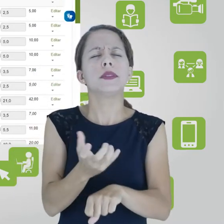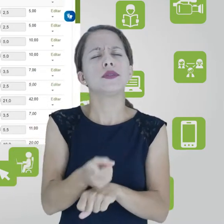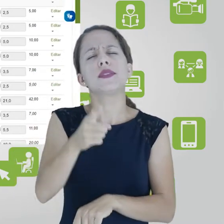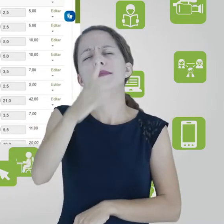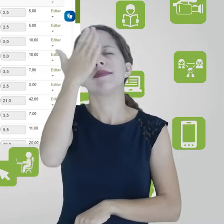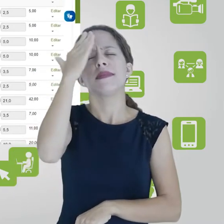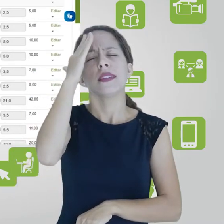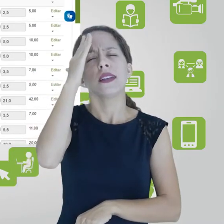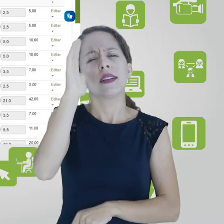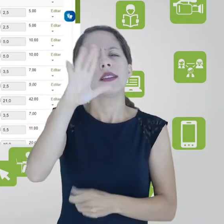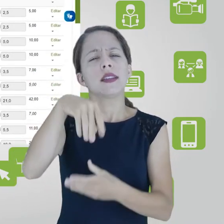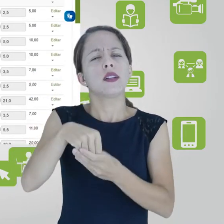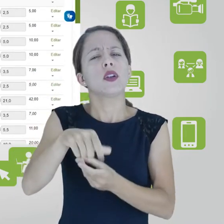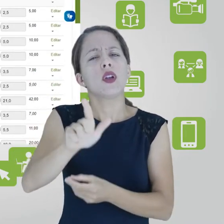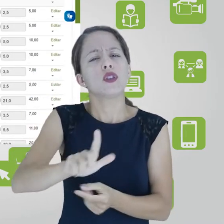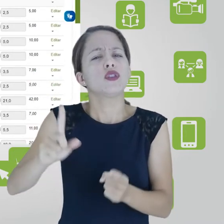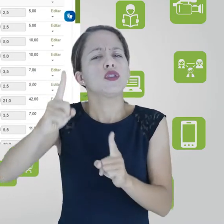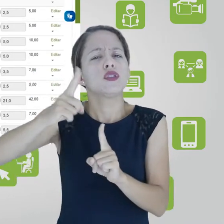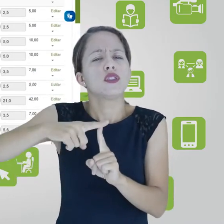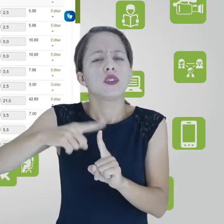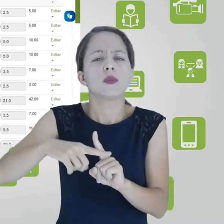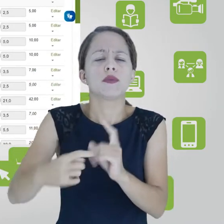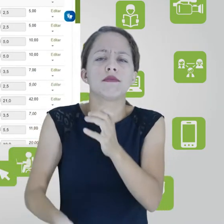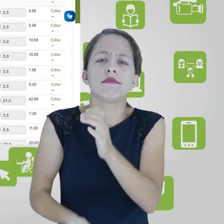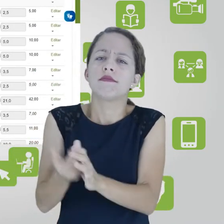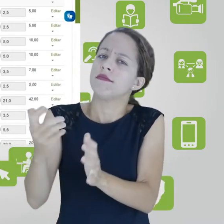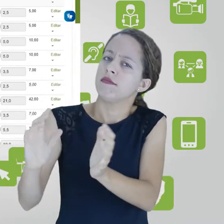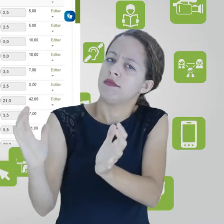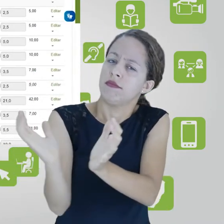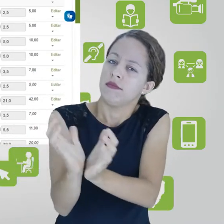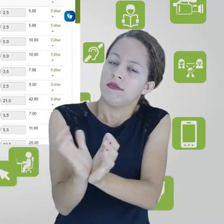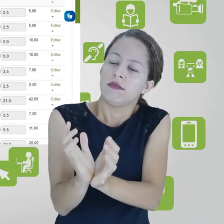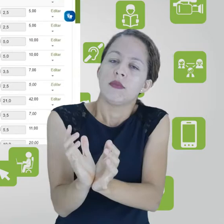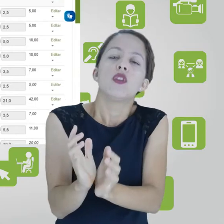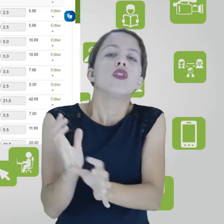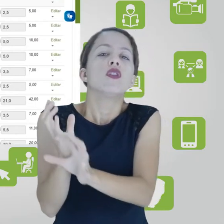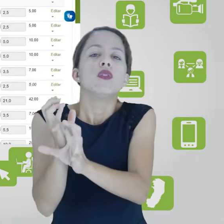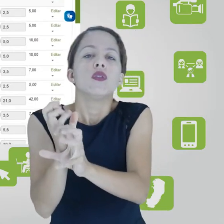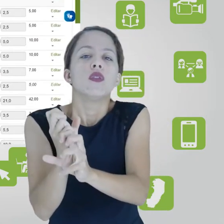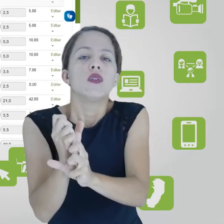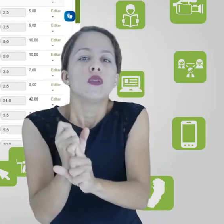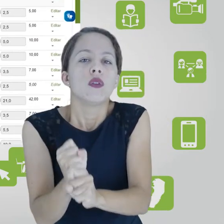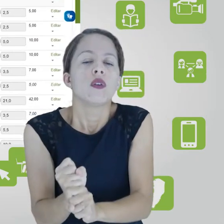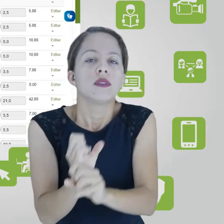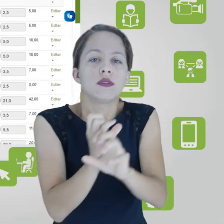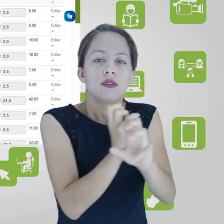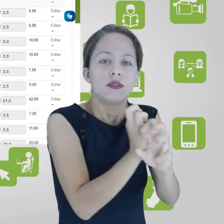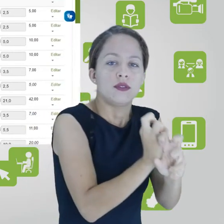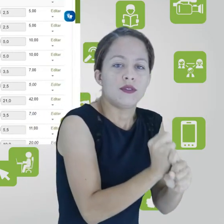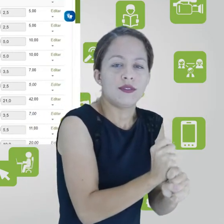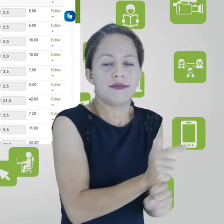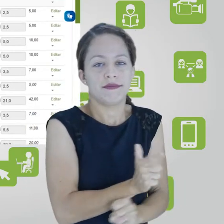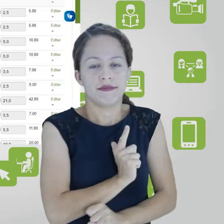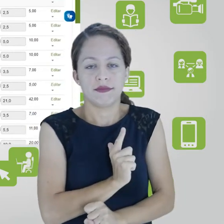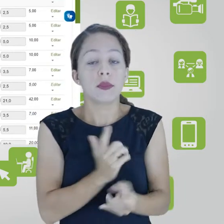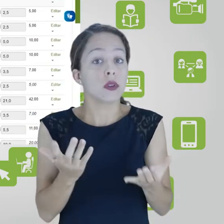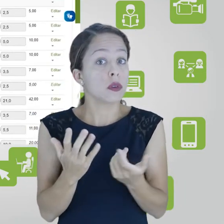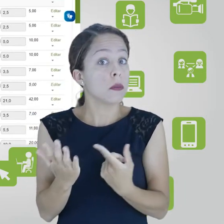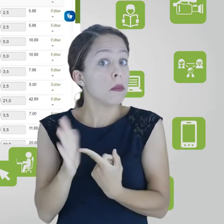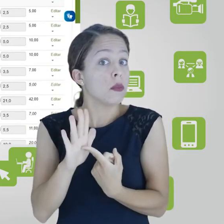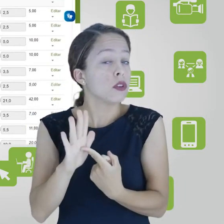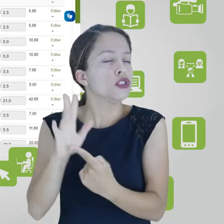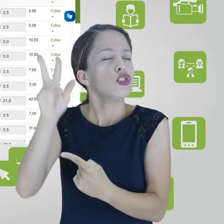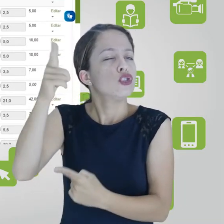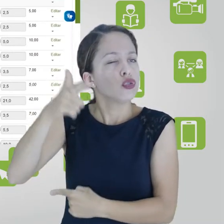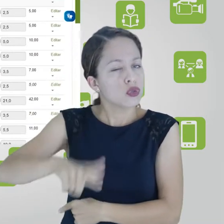qualquer situação da sua disciplina. Essa lógica de categoria, soma das notas e maior nota.